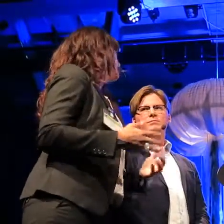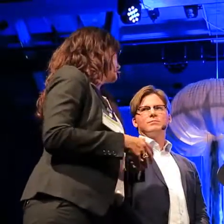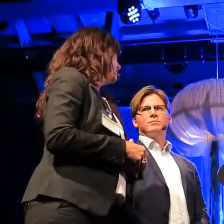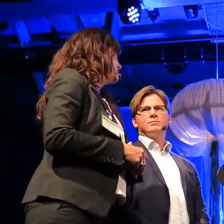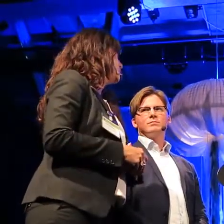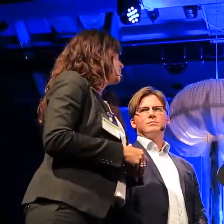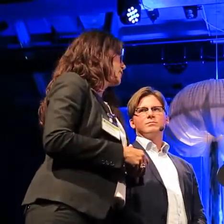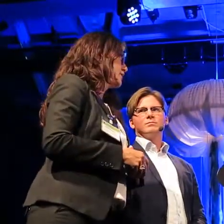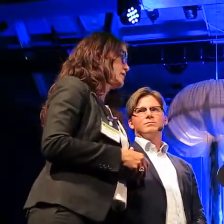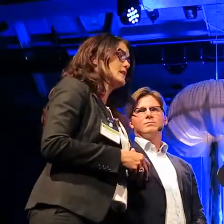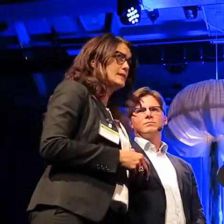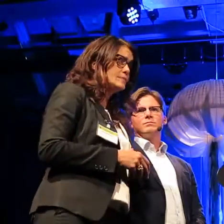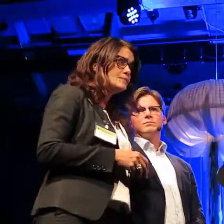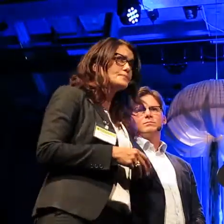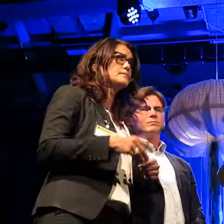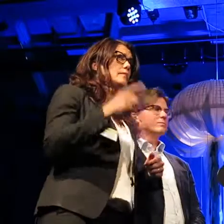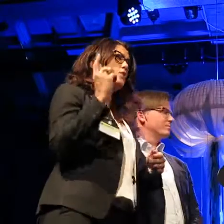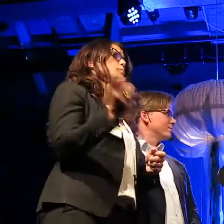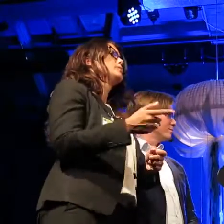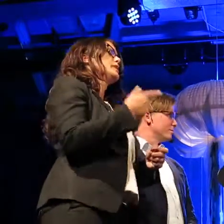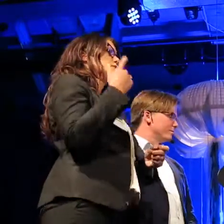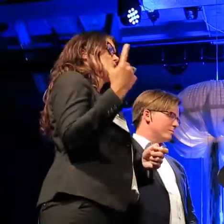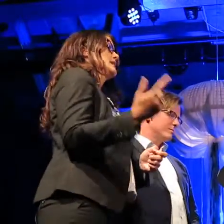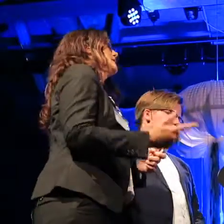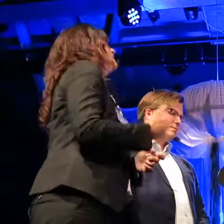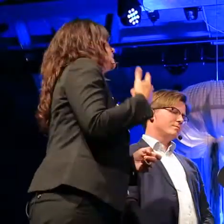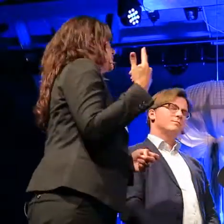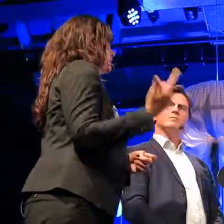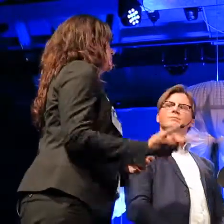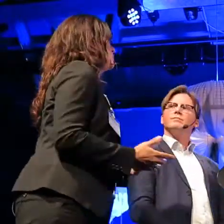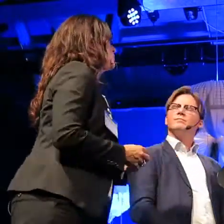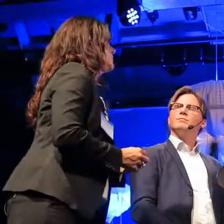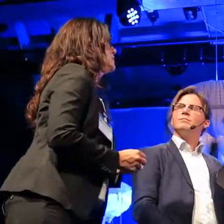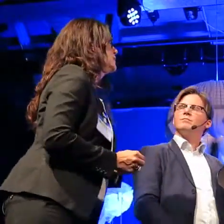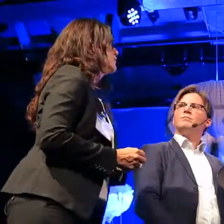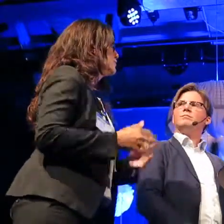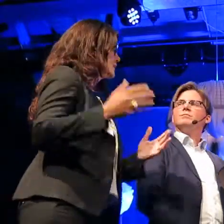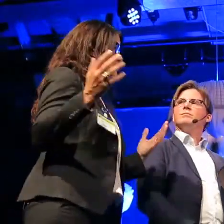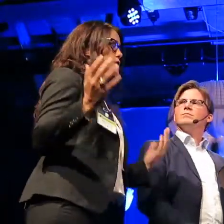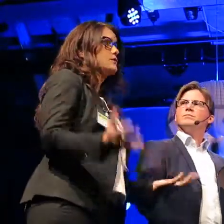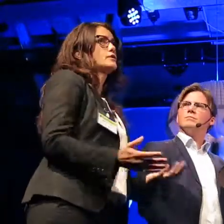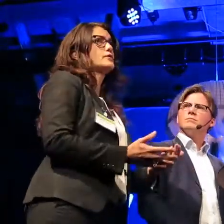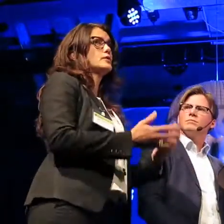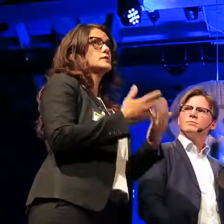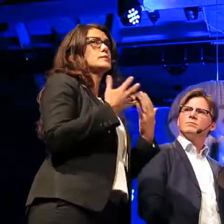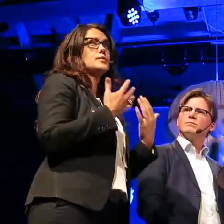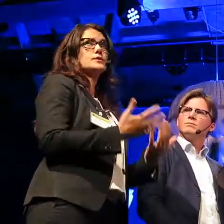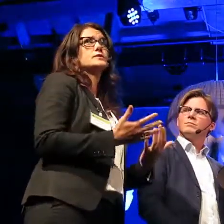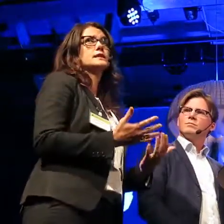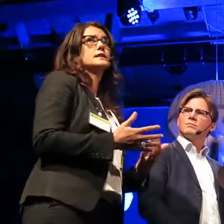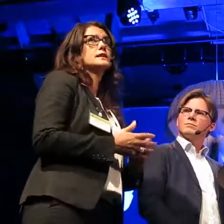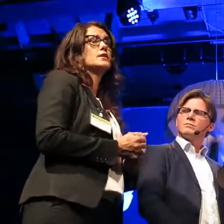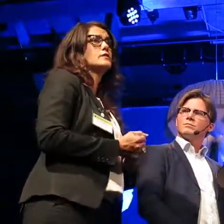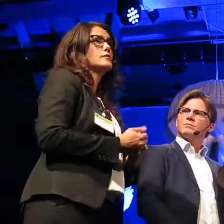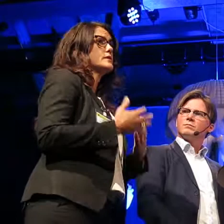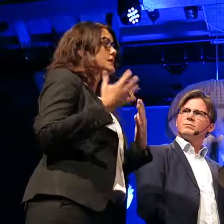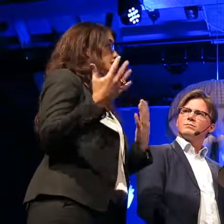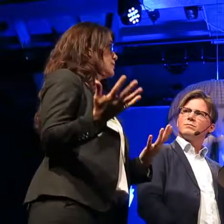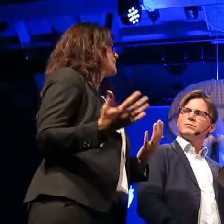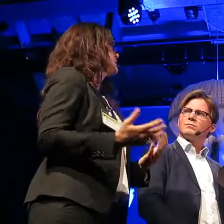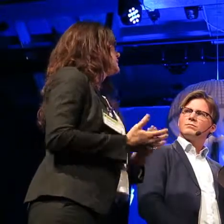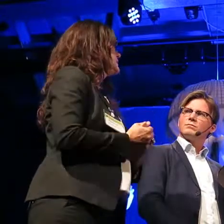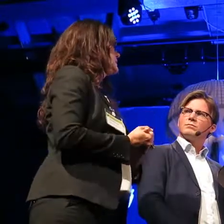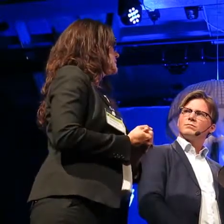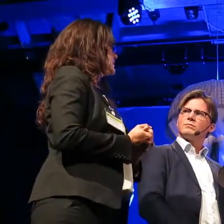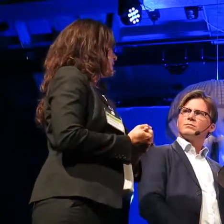många olika ställen som vi pratar med varandra om de här frågorna. Och med ett fortsatt tryck underifrån som du pratade om tidigare idag, från